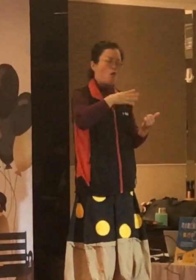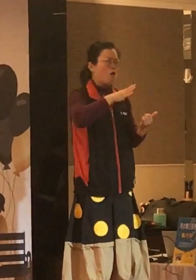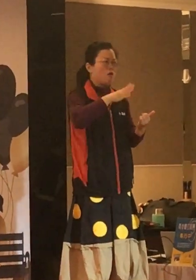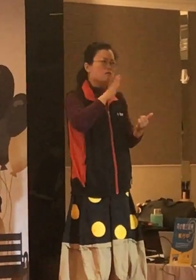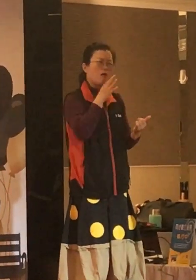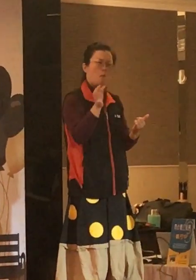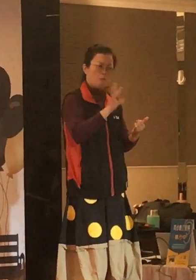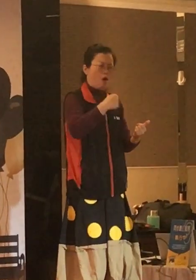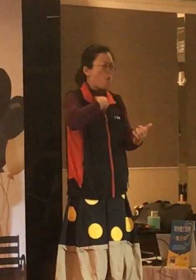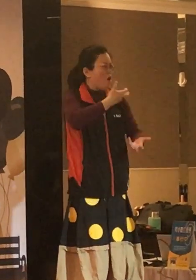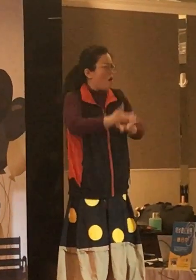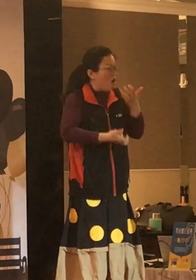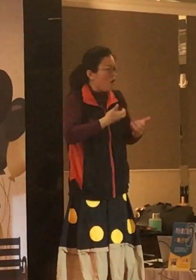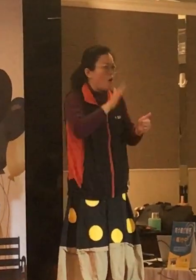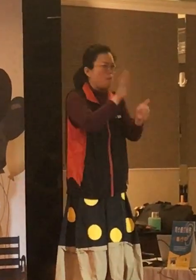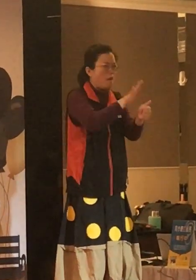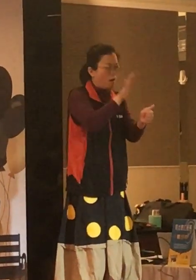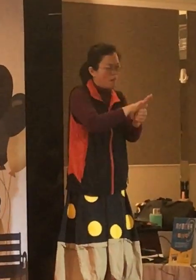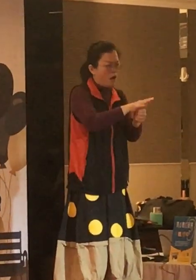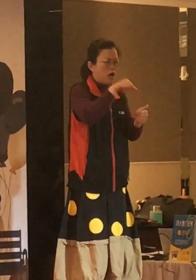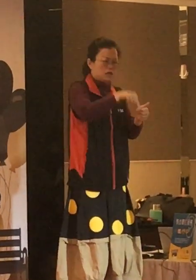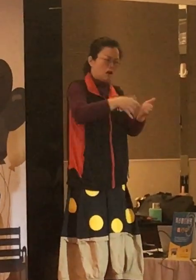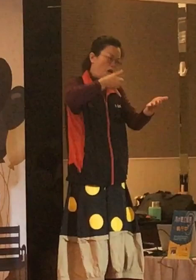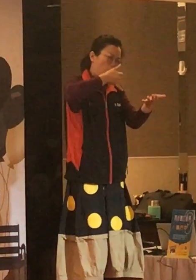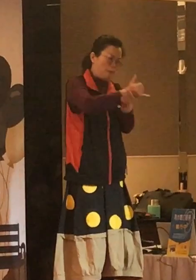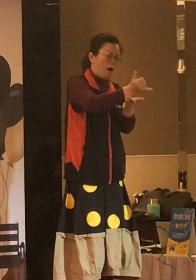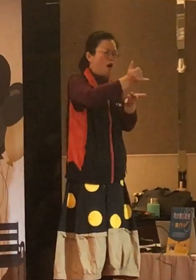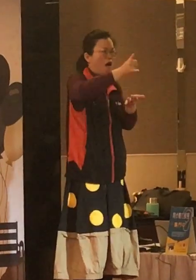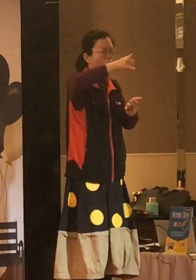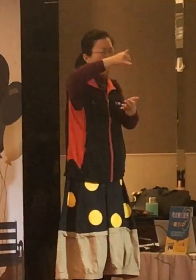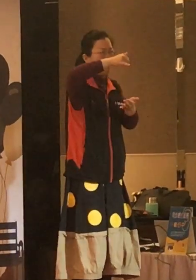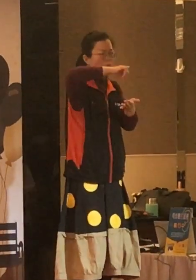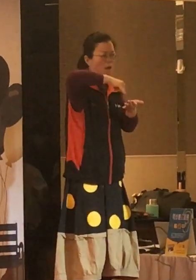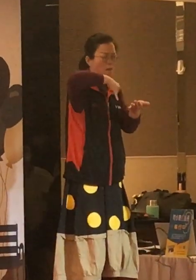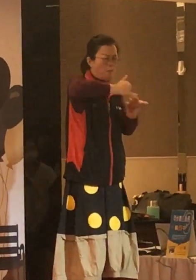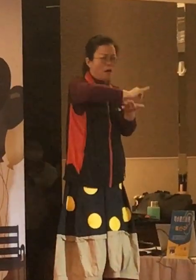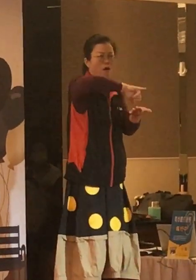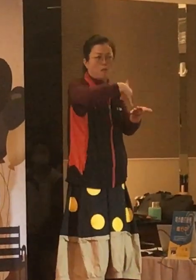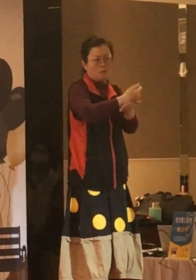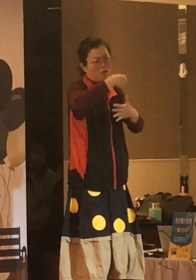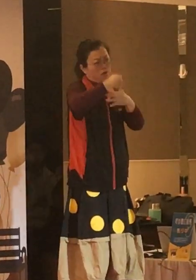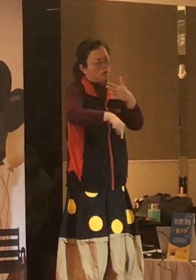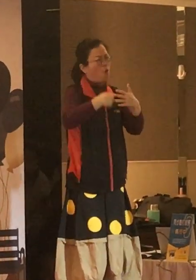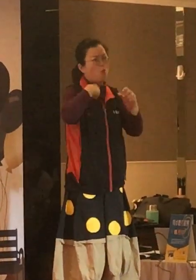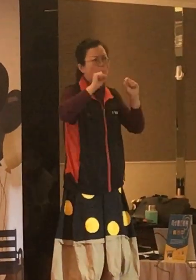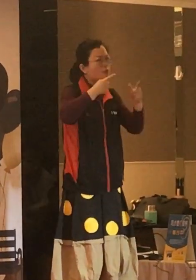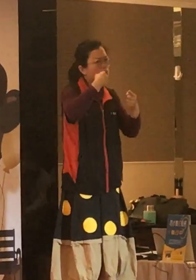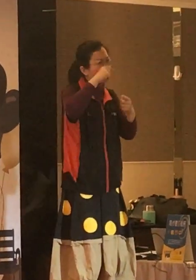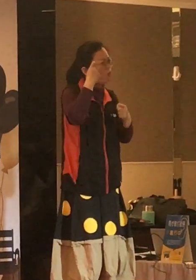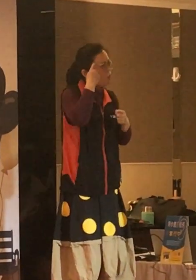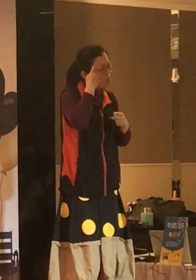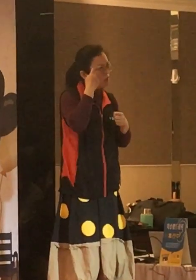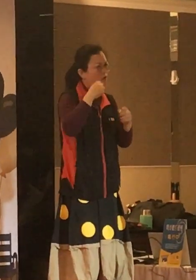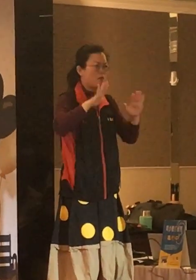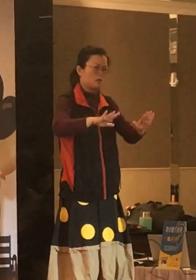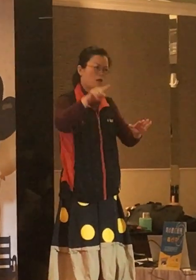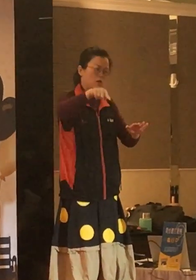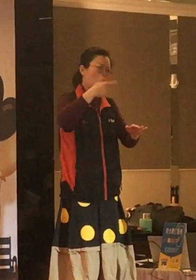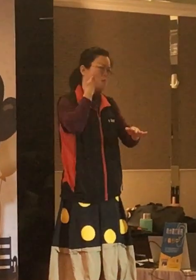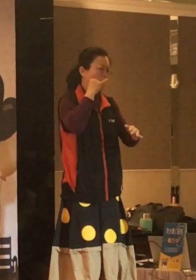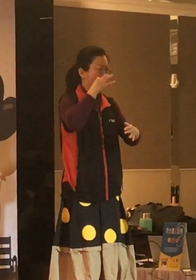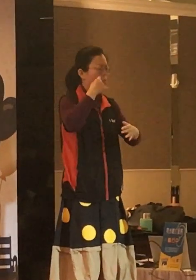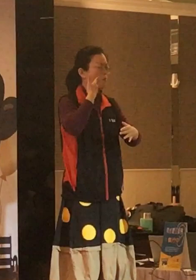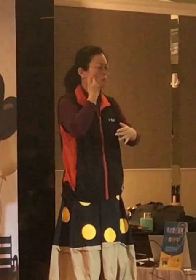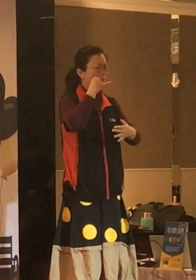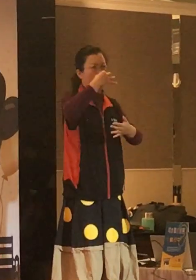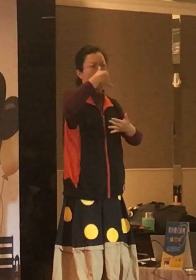跌倒的啊、哦，那结果可是后来这个事情。经过社会广泛的讨论啊，法院的诉讼，